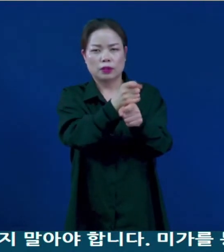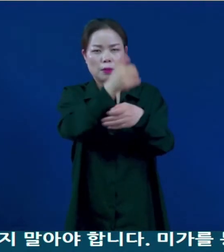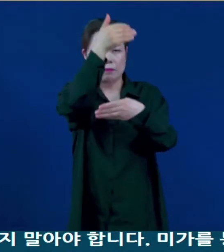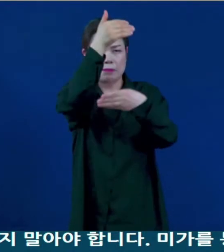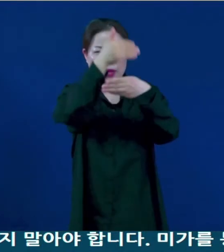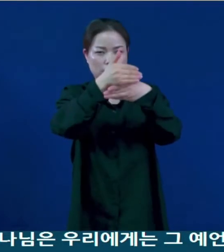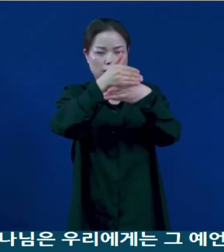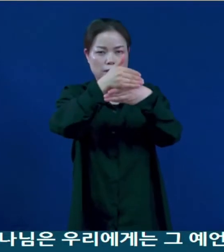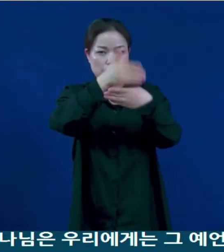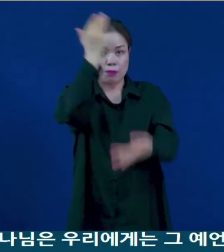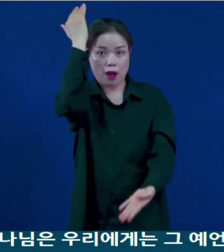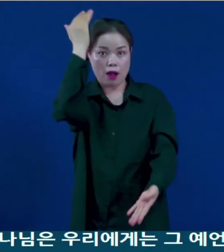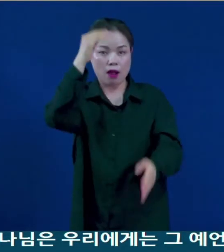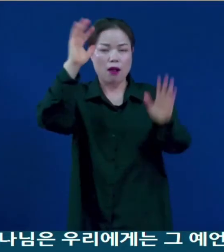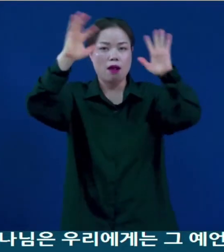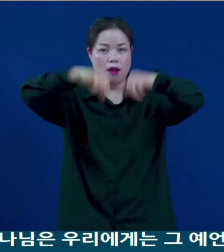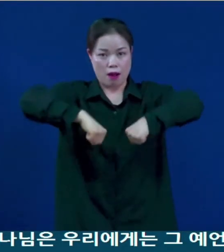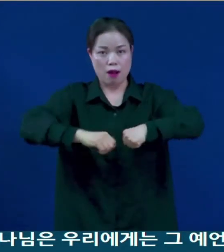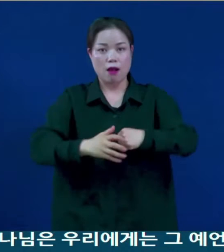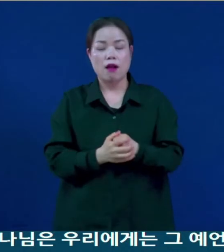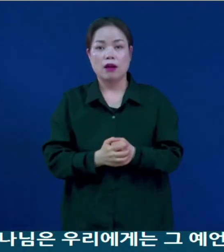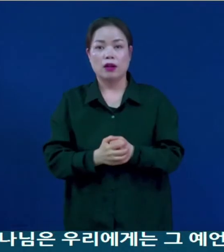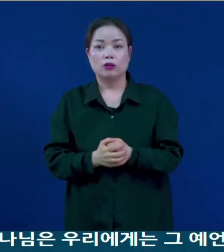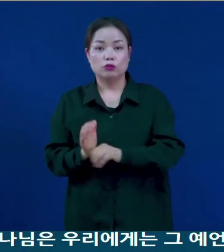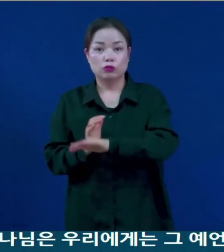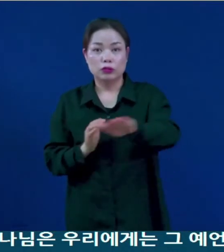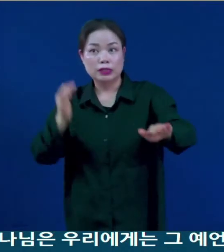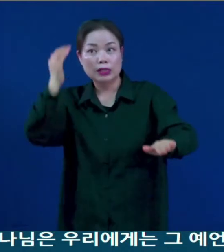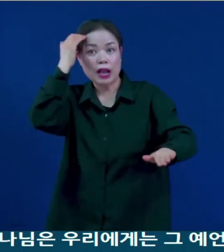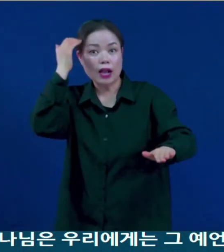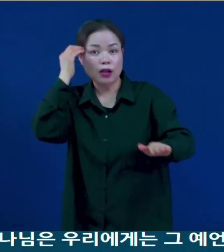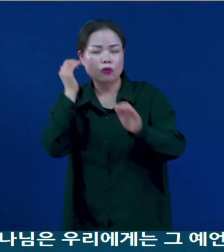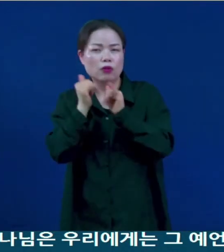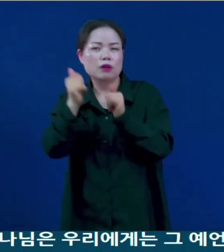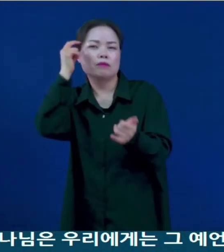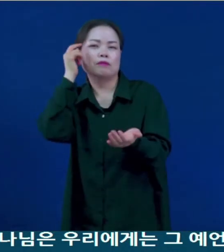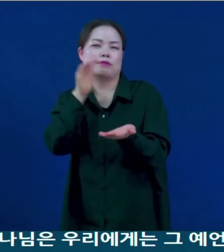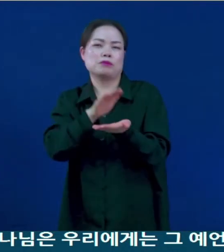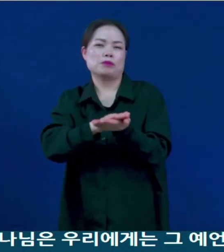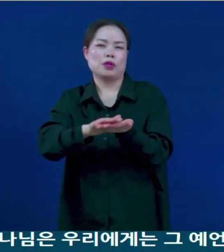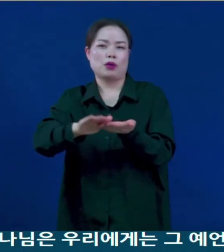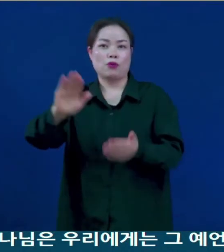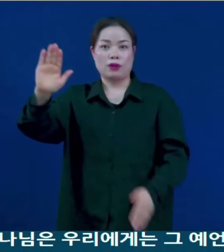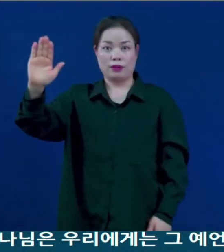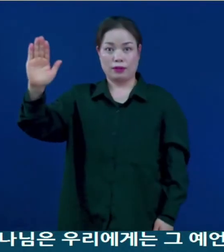담을 허셨습니다. 그래서 우리 한국인들에게 평화가 되셨습니다.